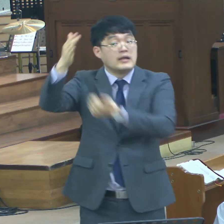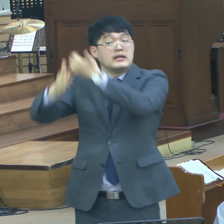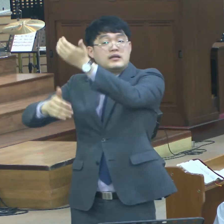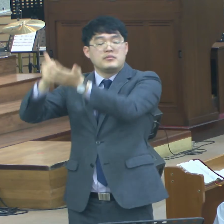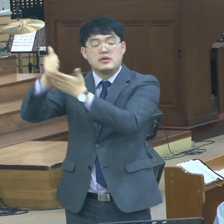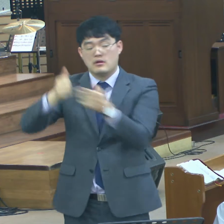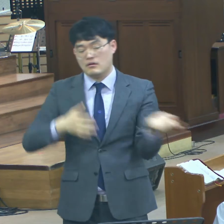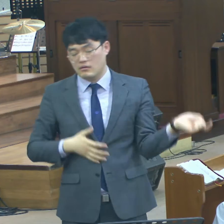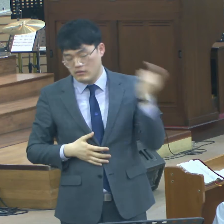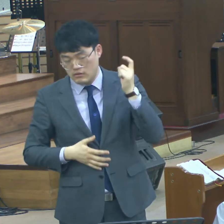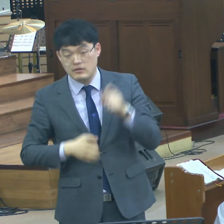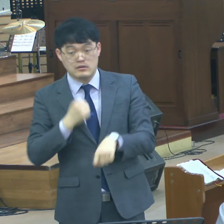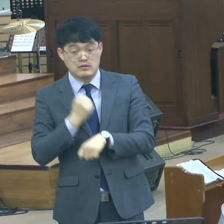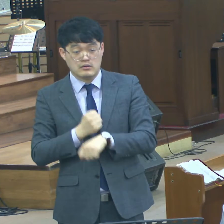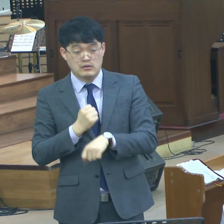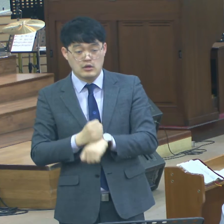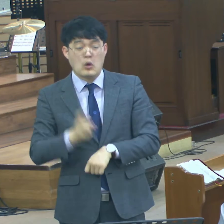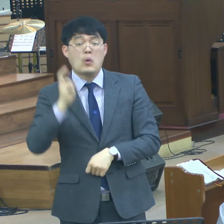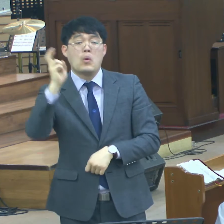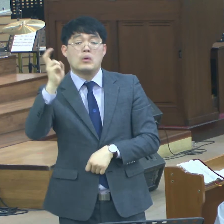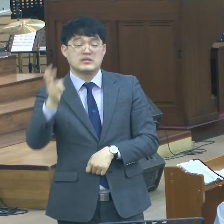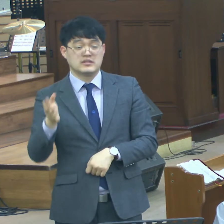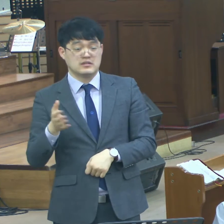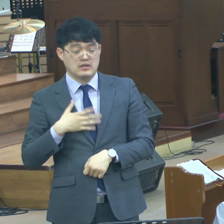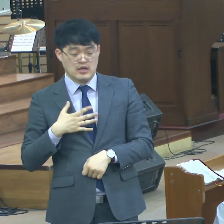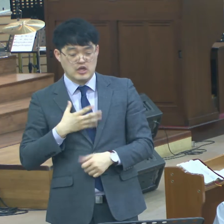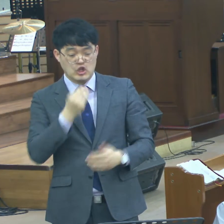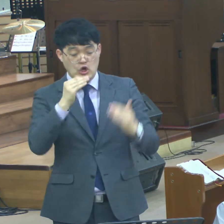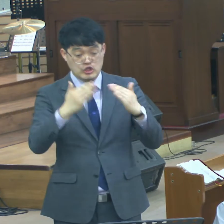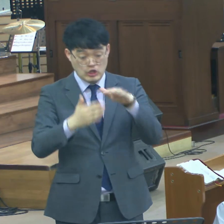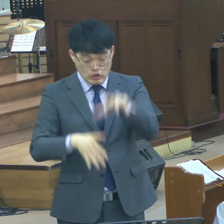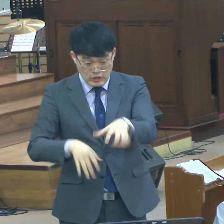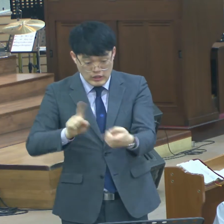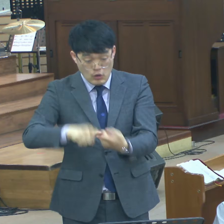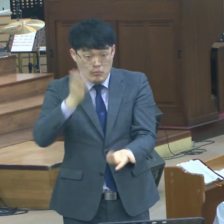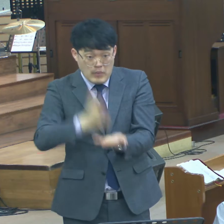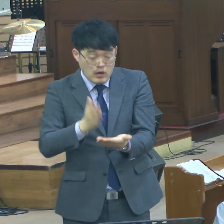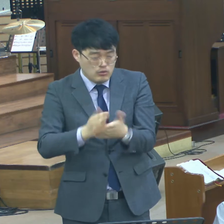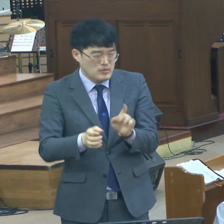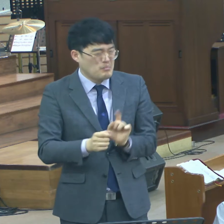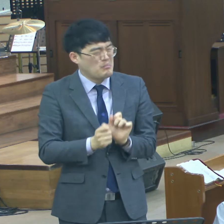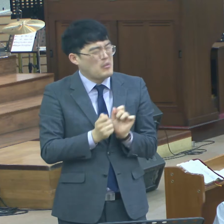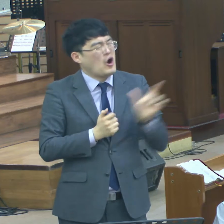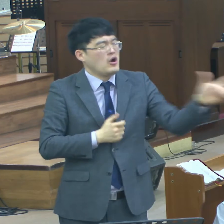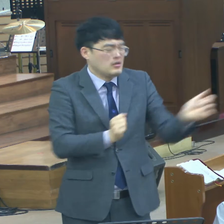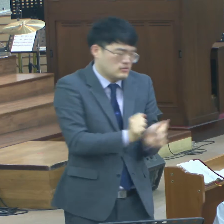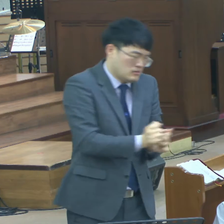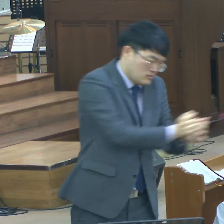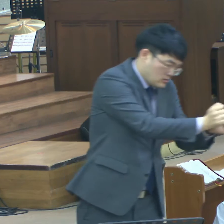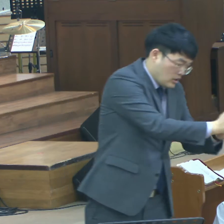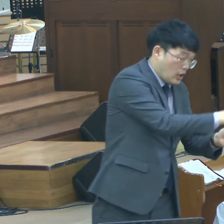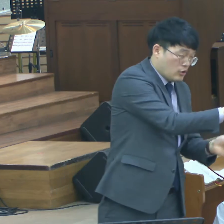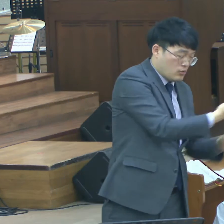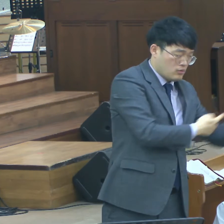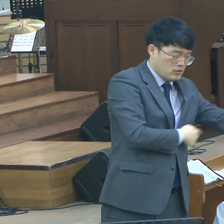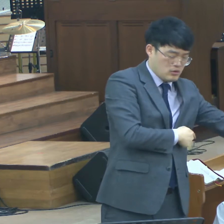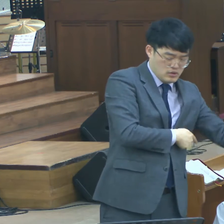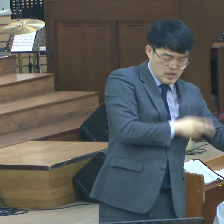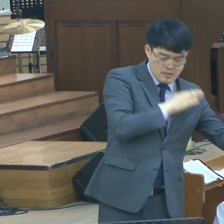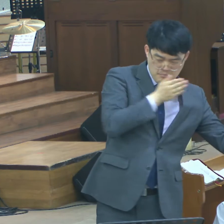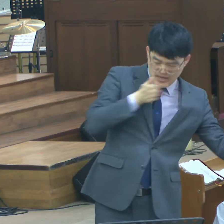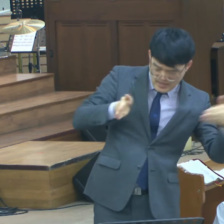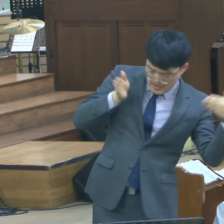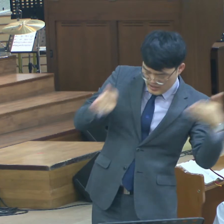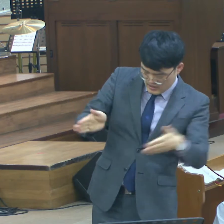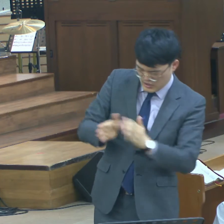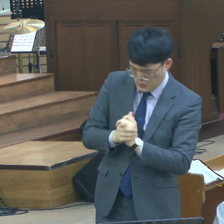멀리 가가지고 붙잡혀가서 우리가 어려운 가운데 있다면 그 멀리서도 성전을 향하여 다니엘처럼 창문을 열고 성전을